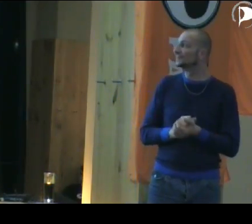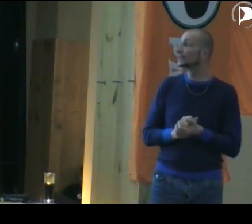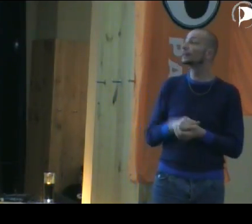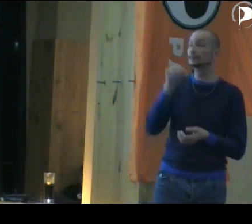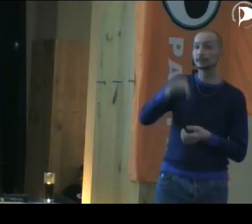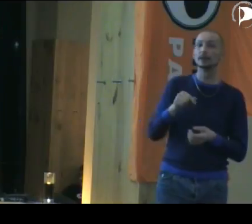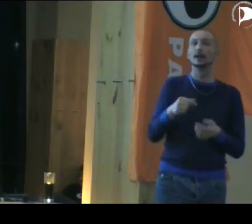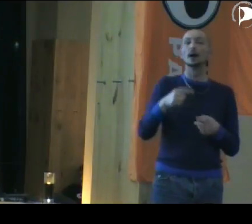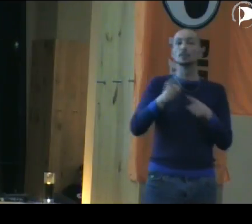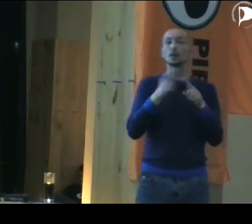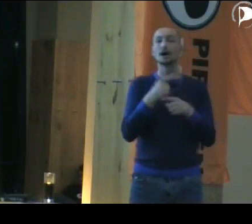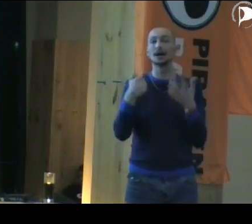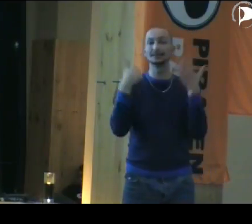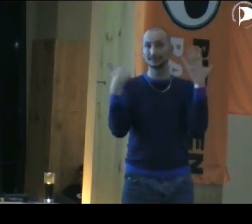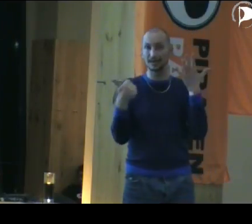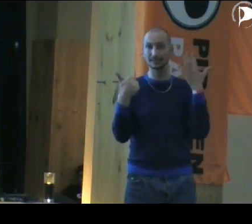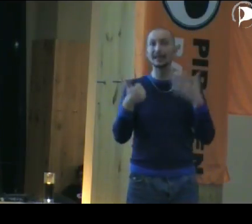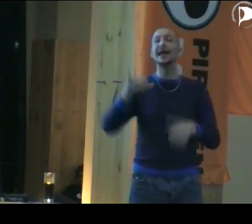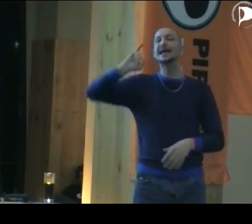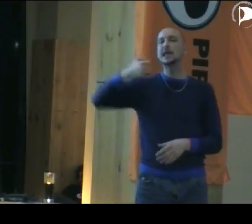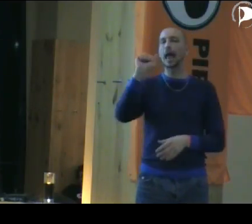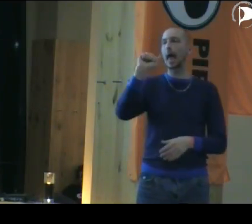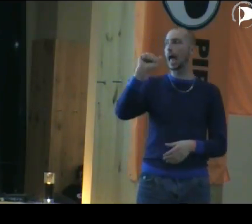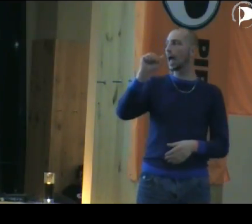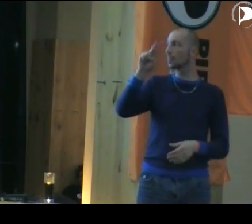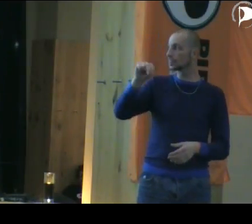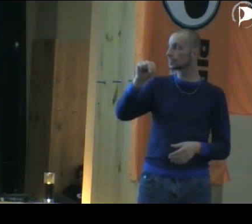sex name volk nein jan vogt